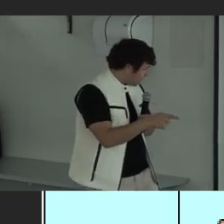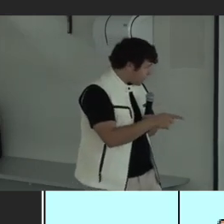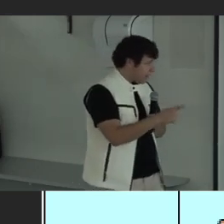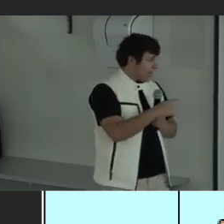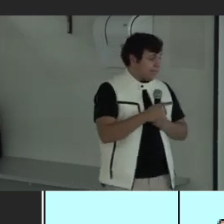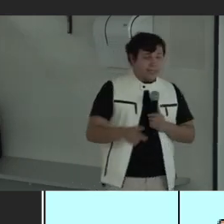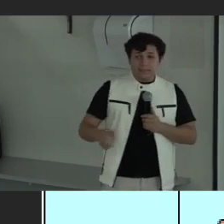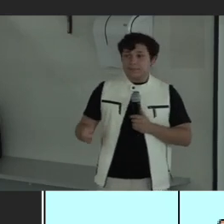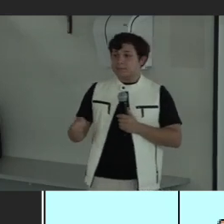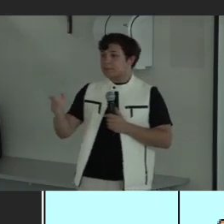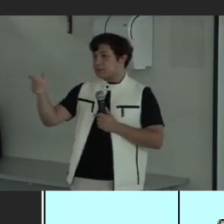La X,